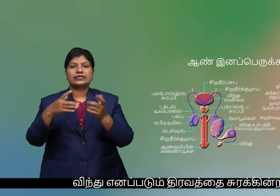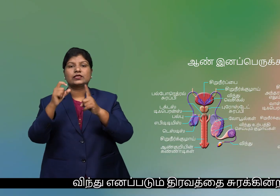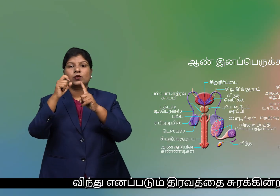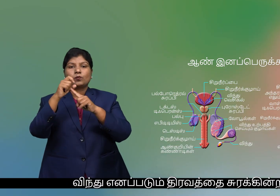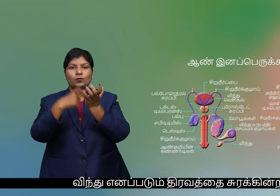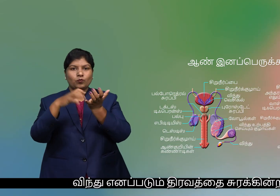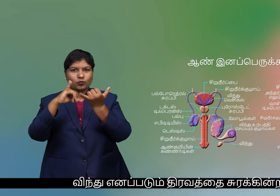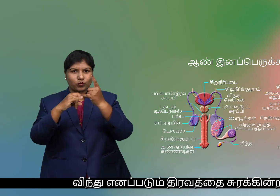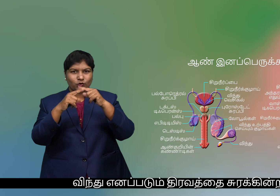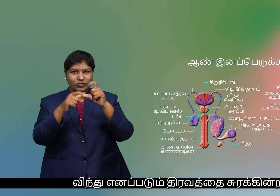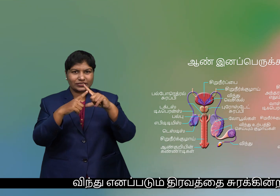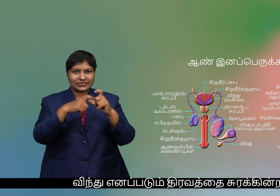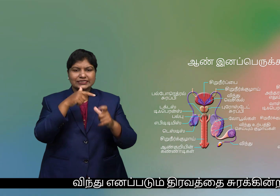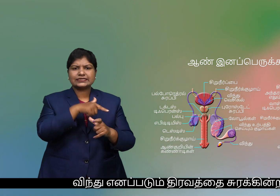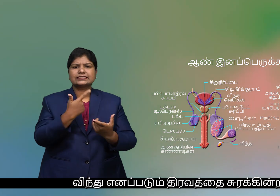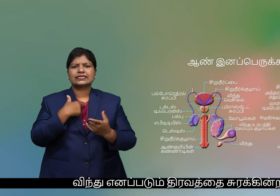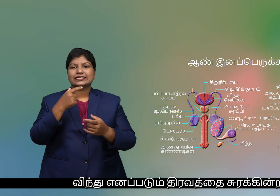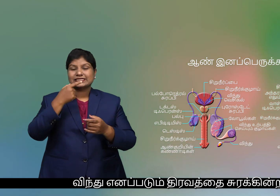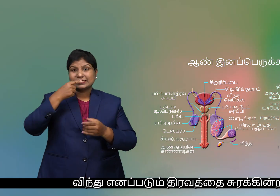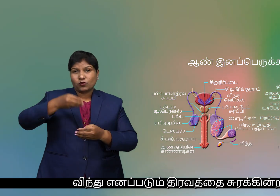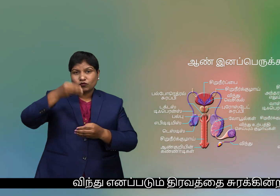திரவத்தை சுரக்கின்றன.